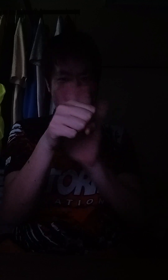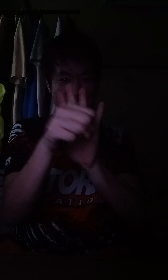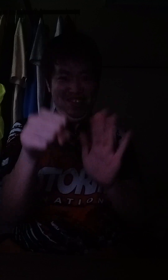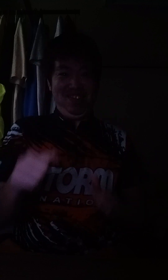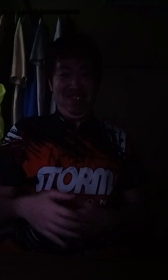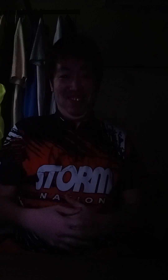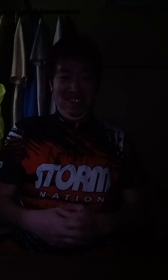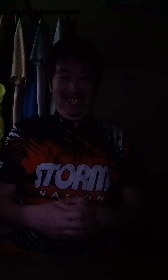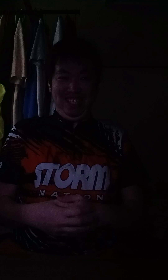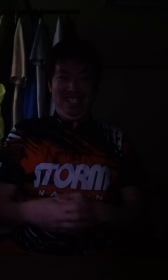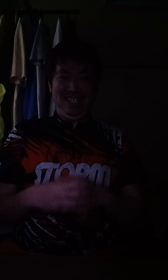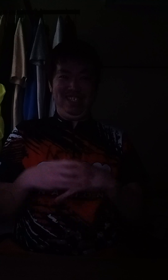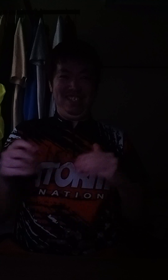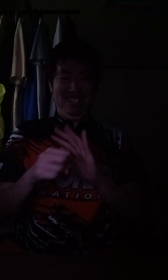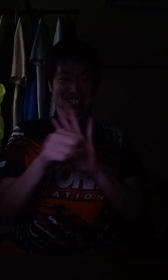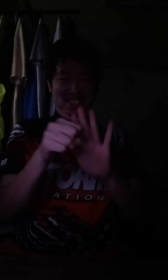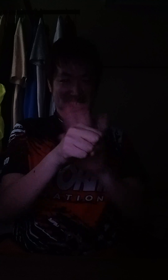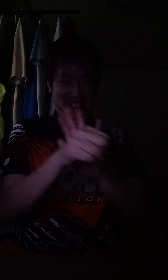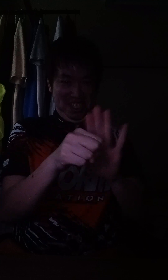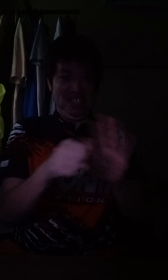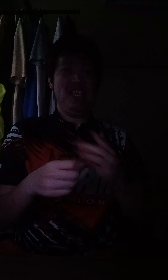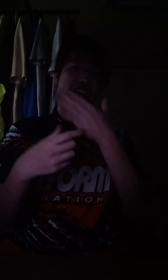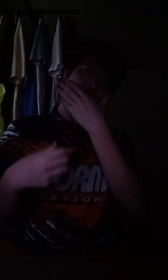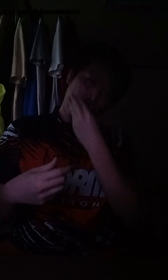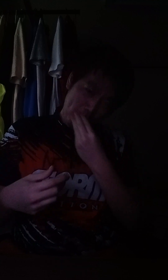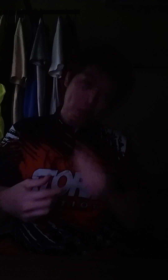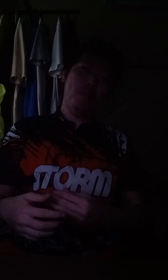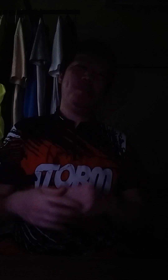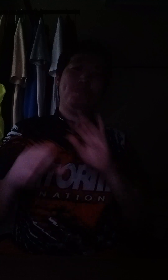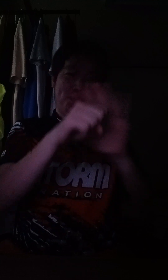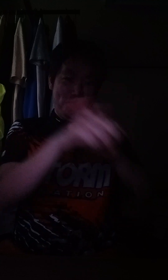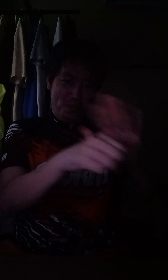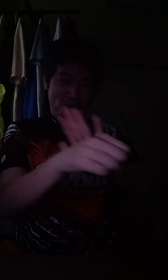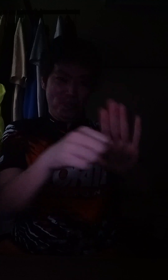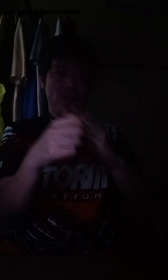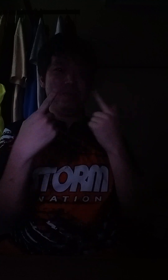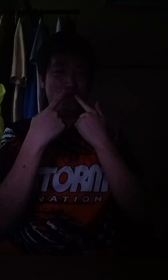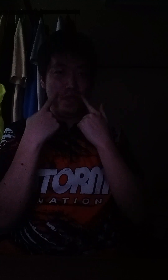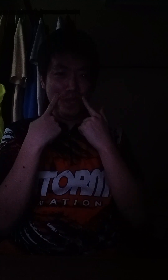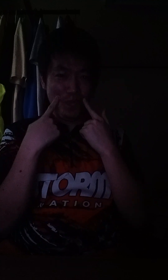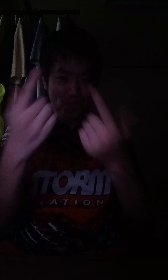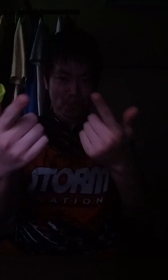사랑합니다. 행복합니다. 행복.